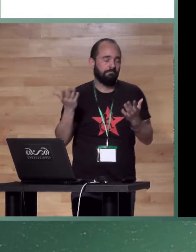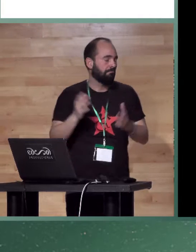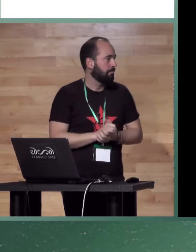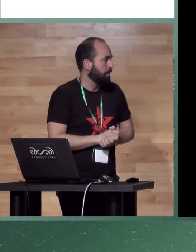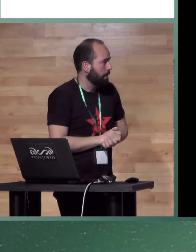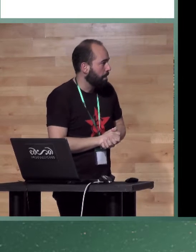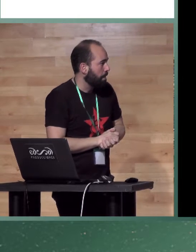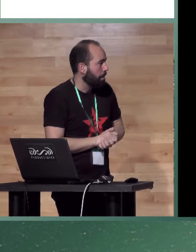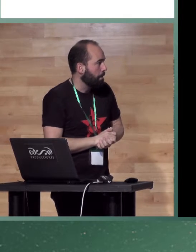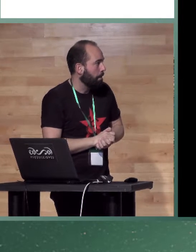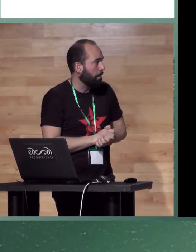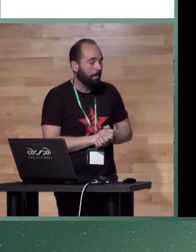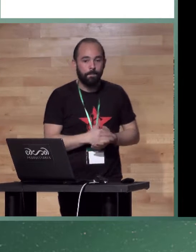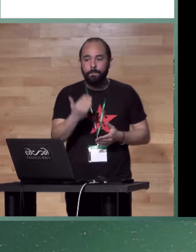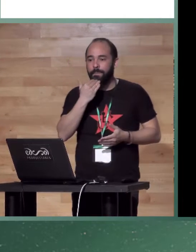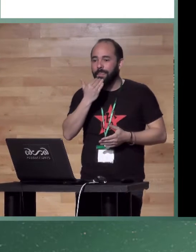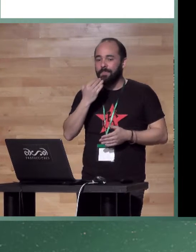Por ejemplo, exponer ahora.